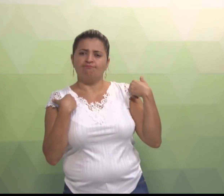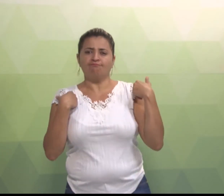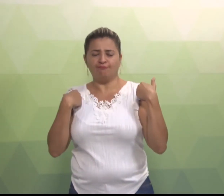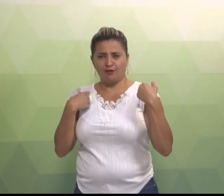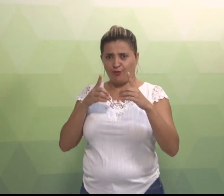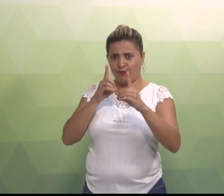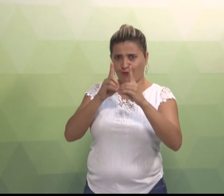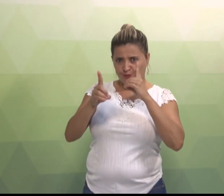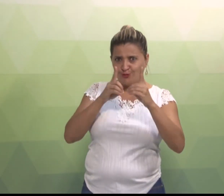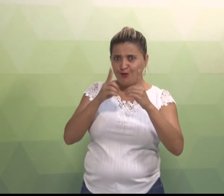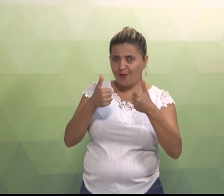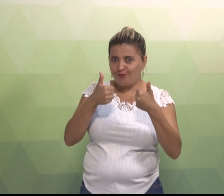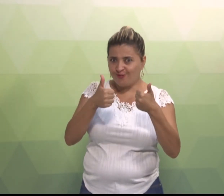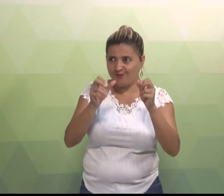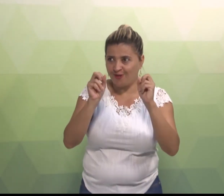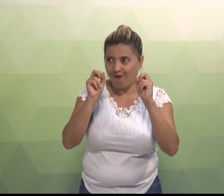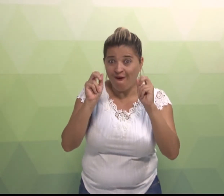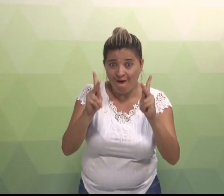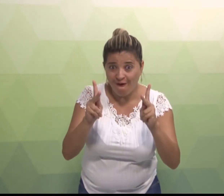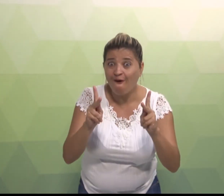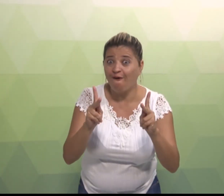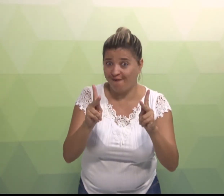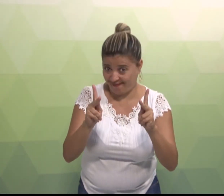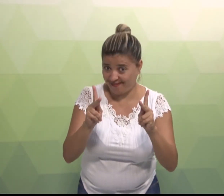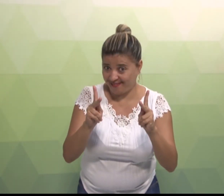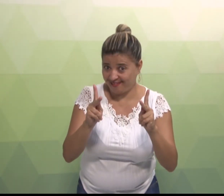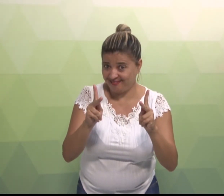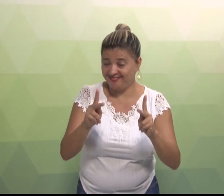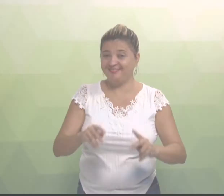diálogo observando essas observações, ok?